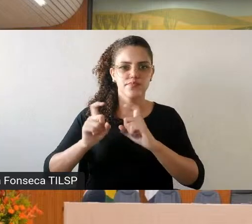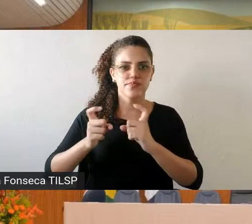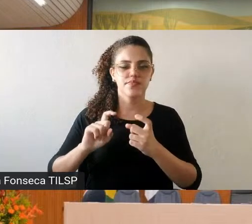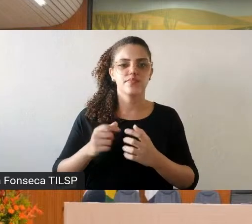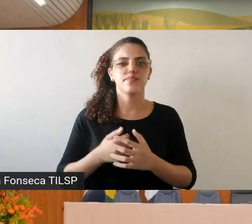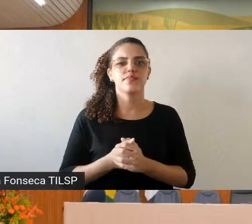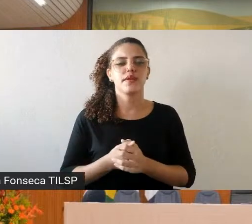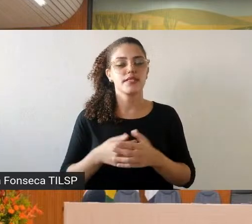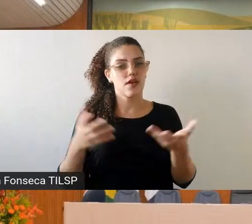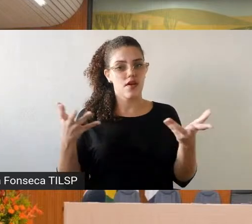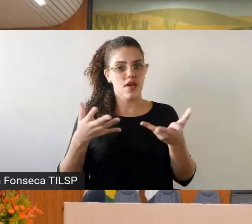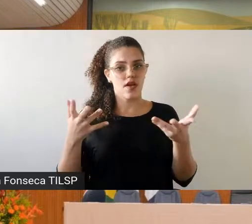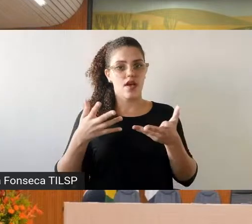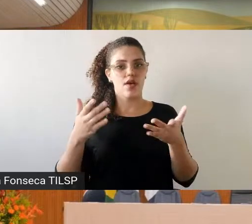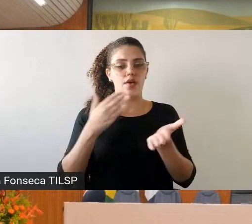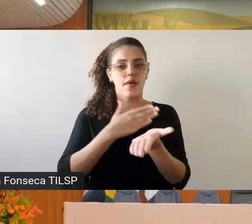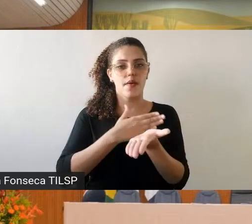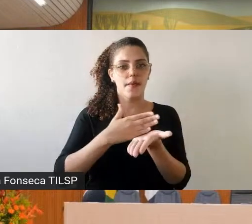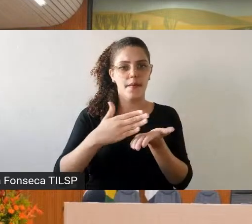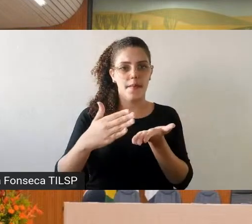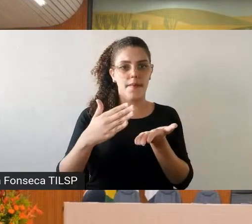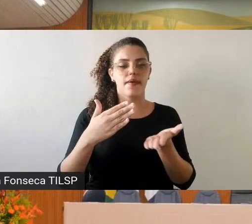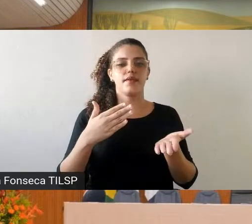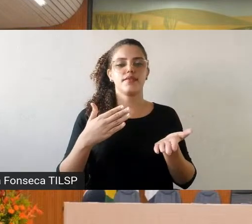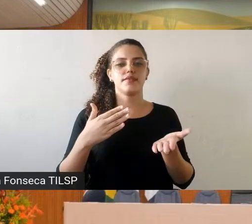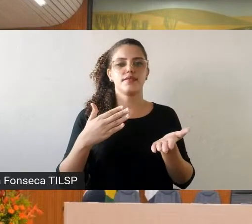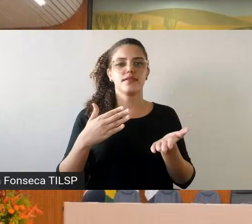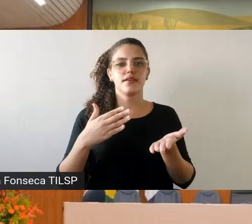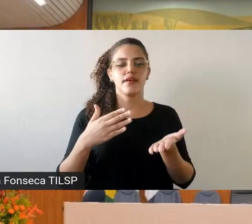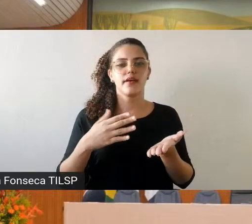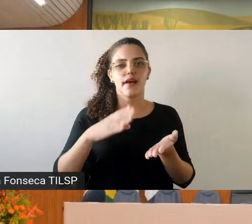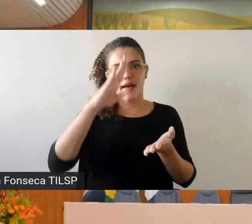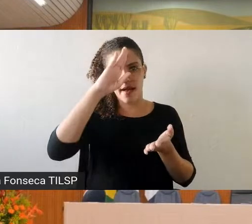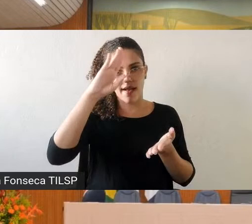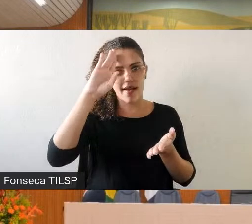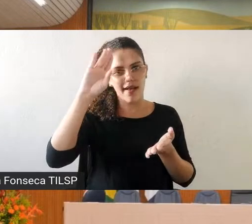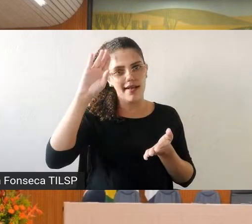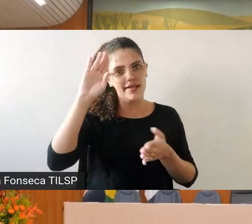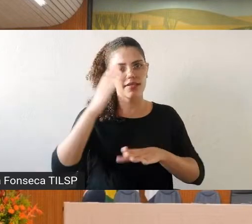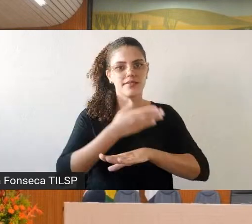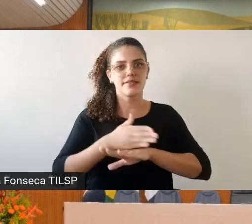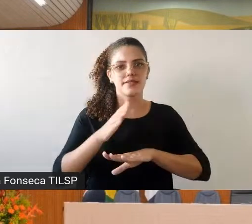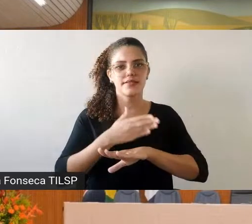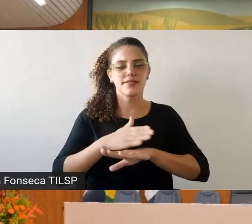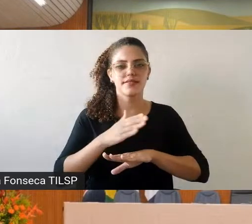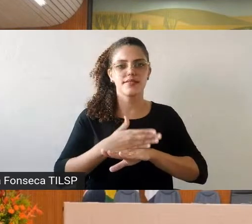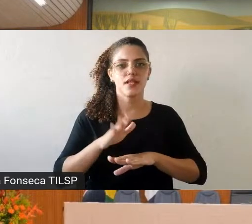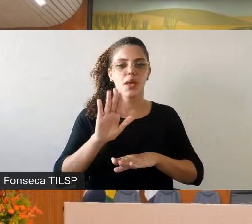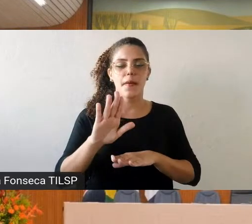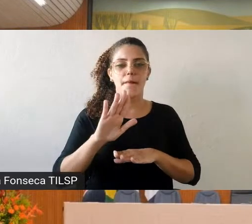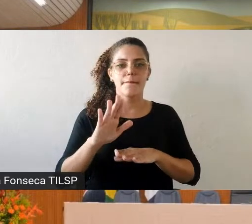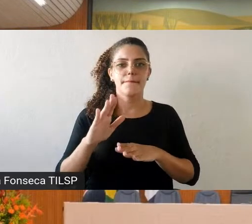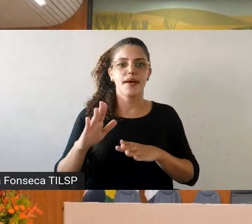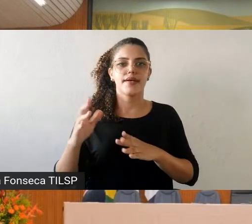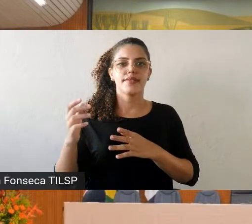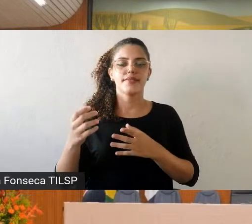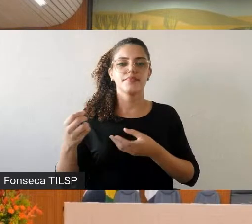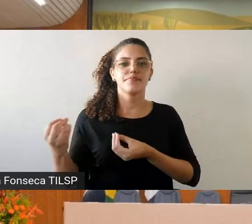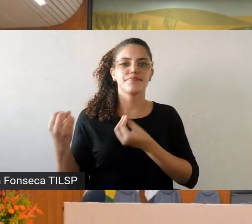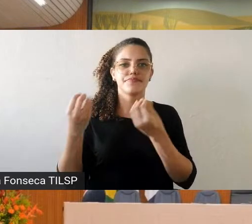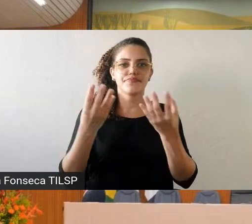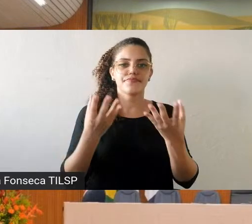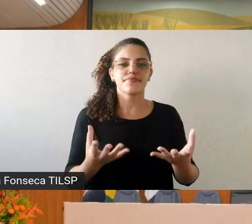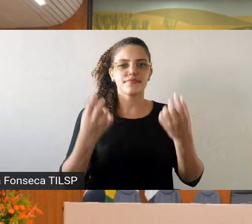atividades acadêmicas, mas trazendo para vocês uma mensagem de que a extensão desempenha um